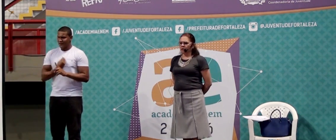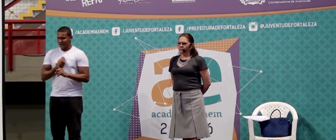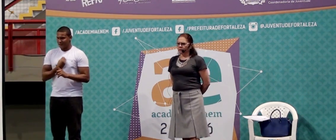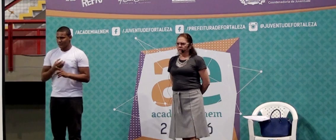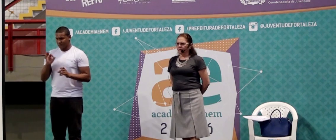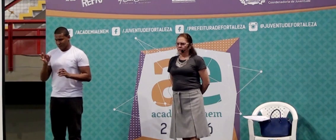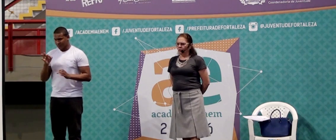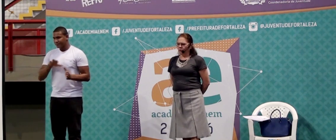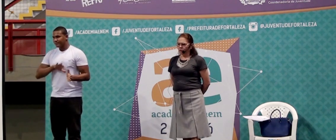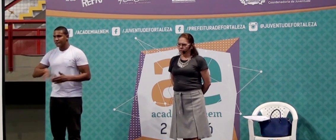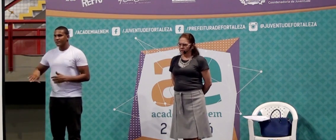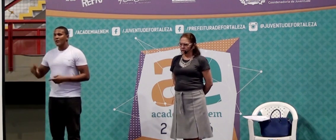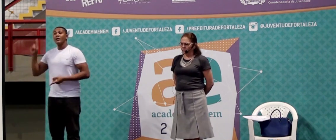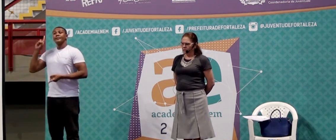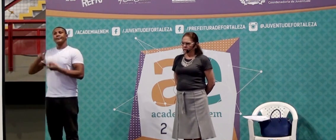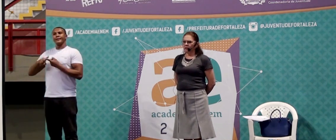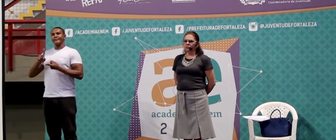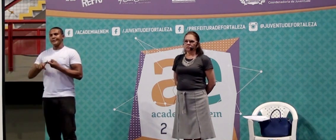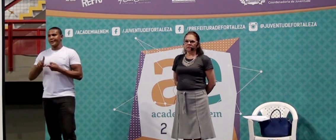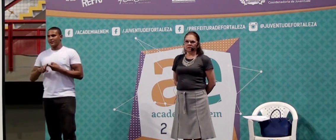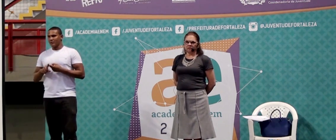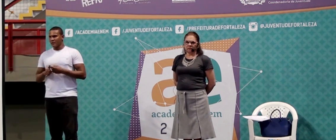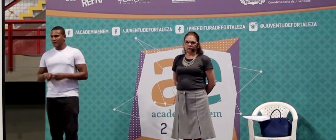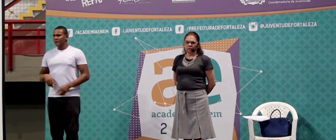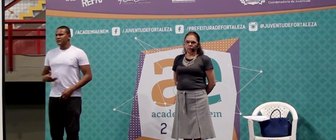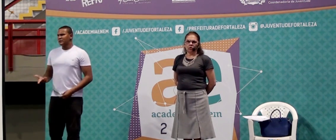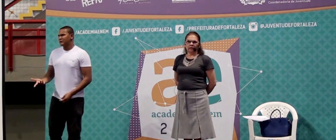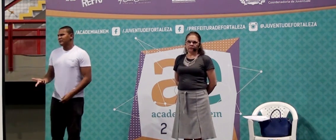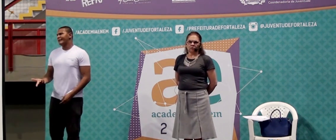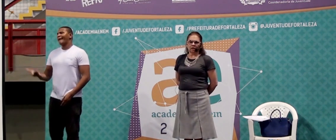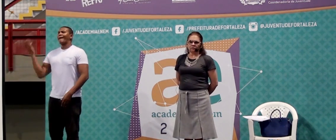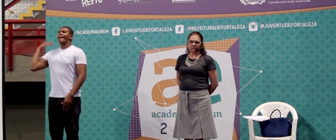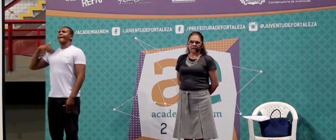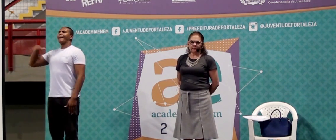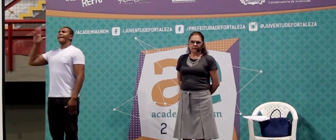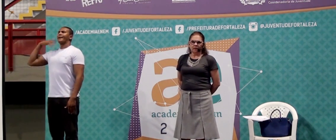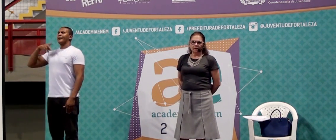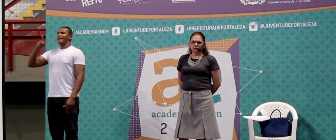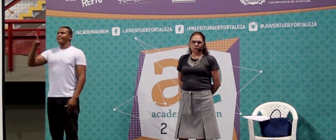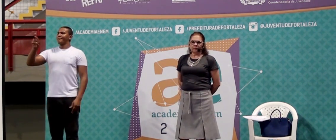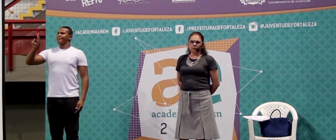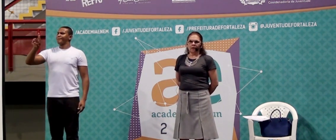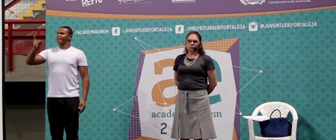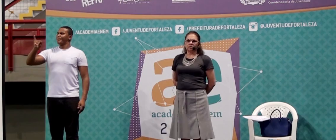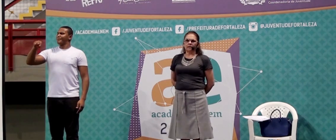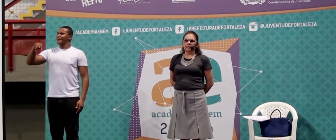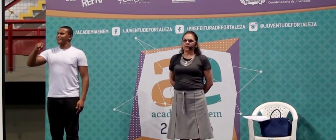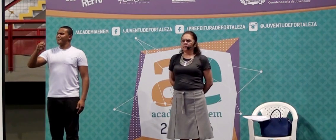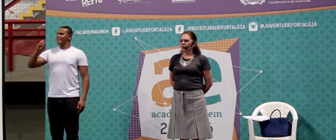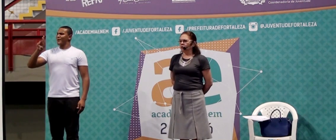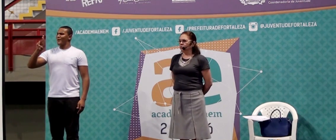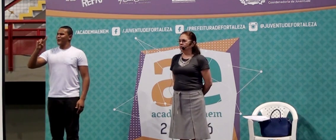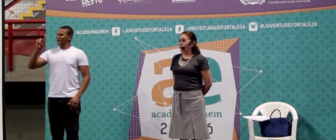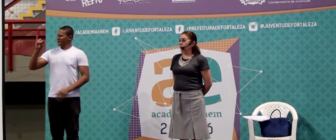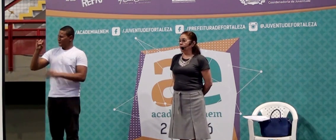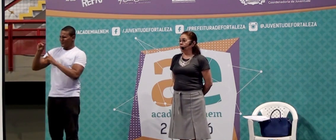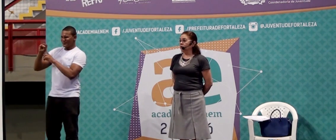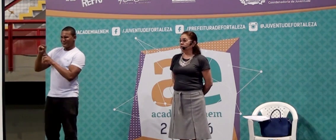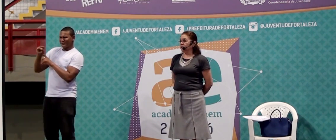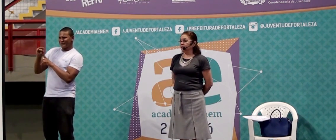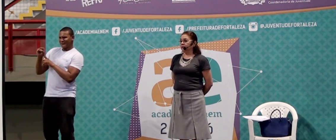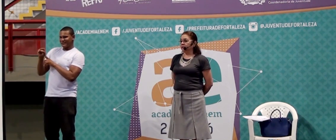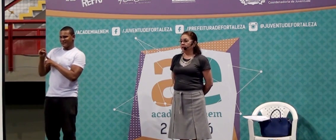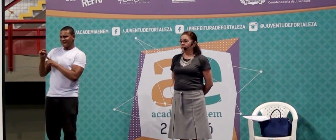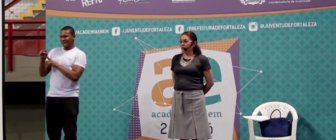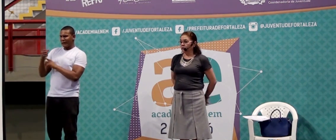Desde os tempos primórdios, não use isso. O corretor não sabe sobre qual tempo